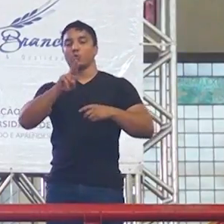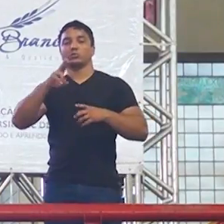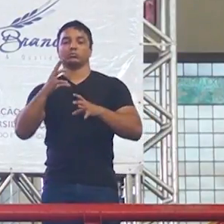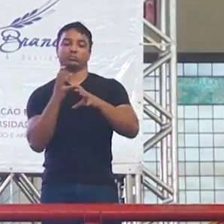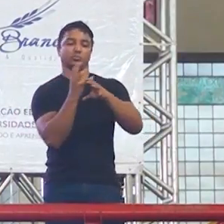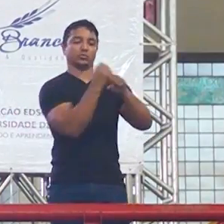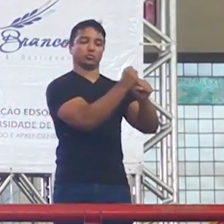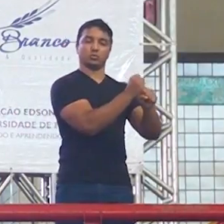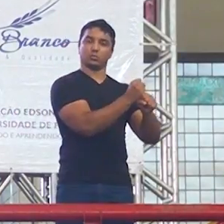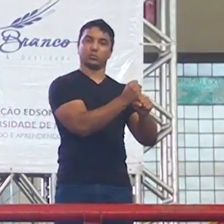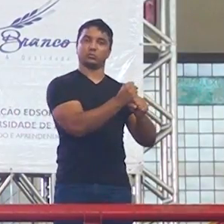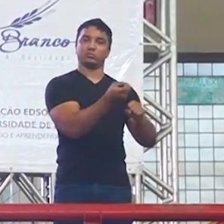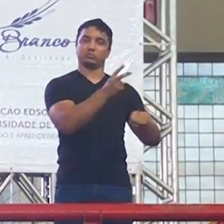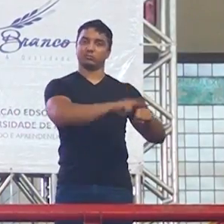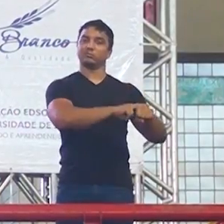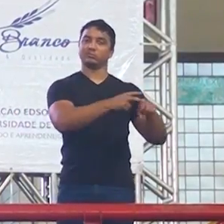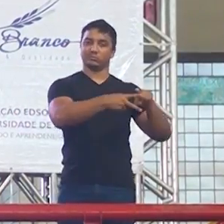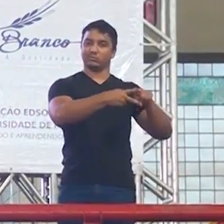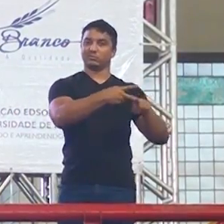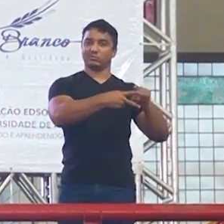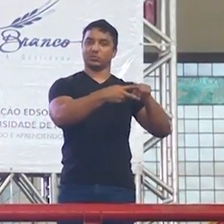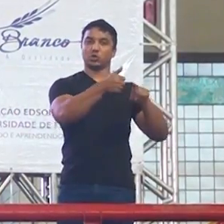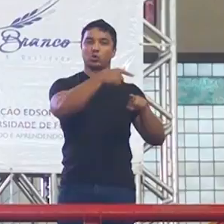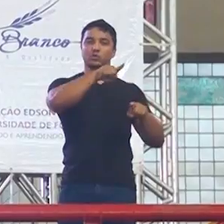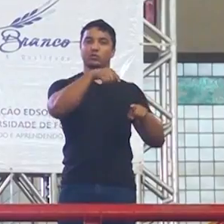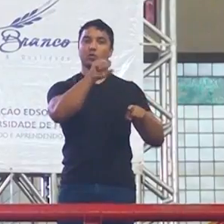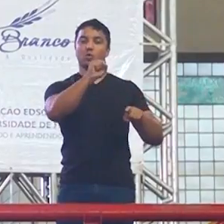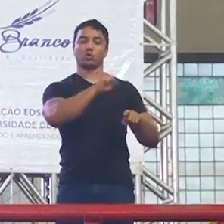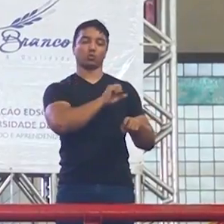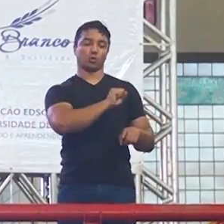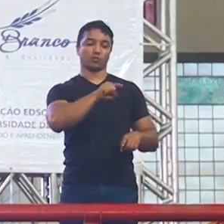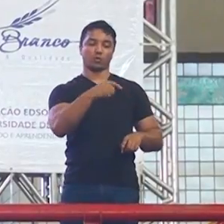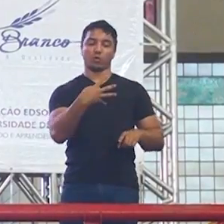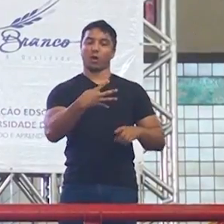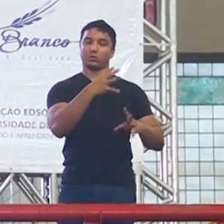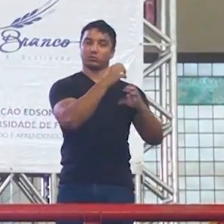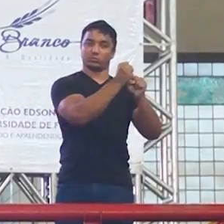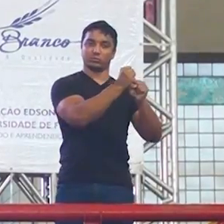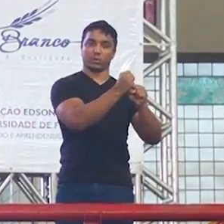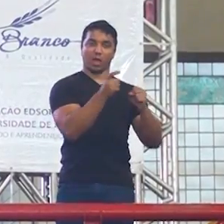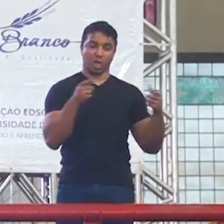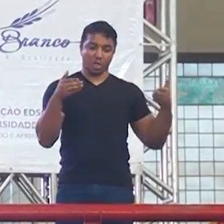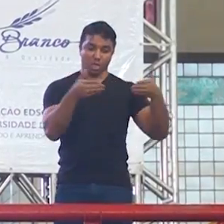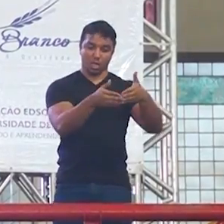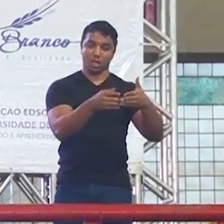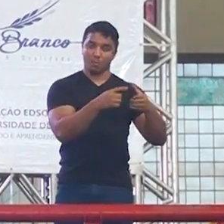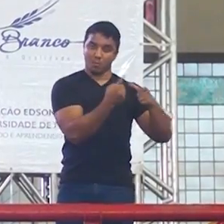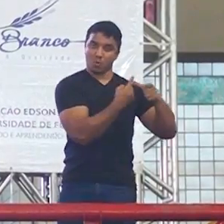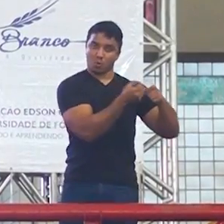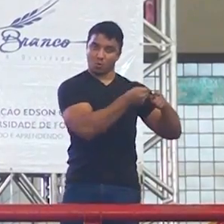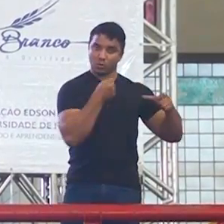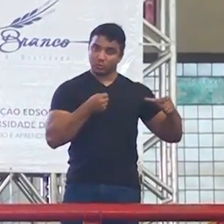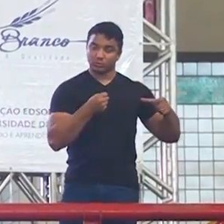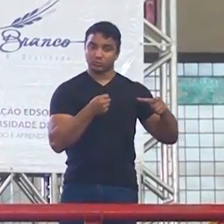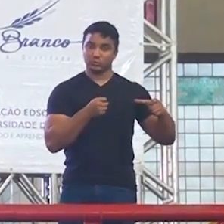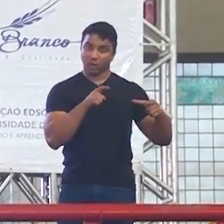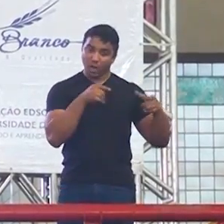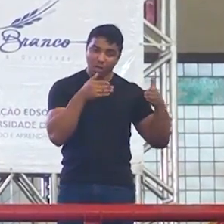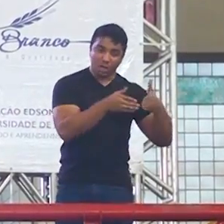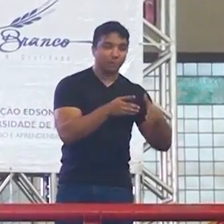correntes. Ai, professor, essas duas correntes estão indo para o micro-ondas? Não. Essas duas